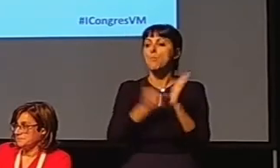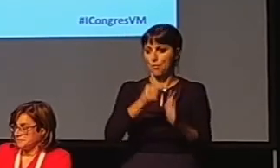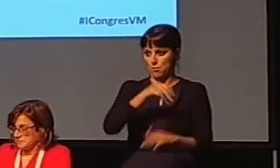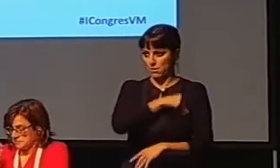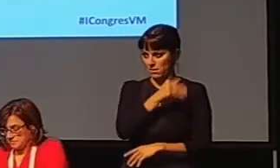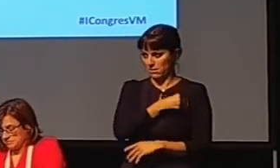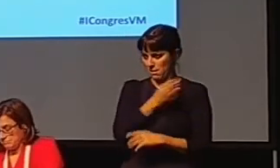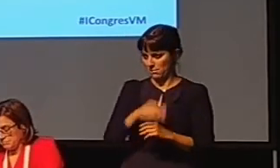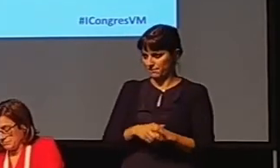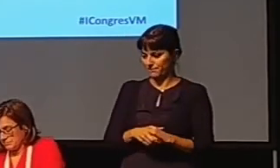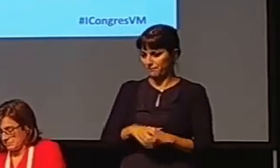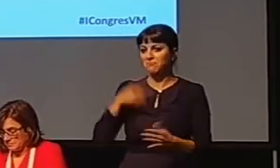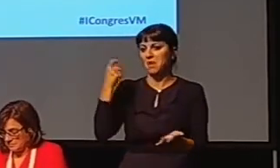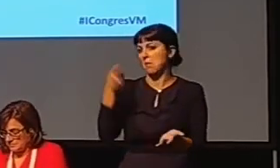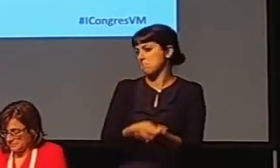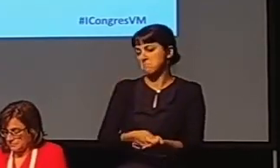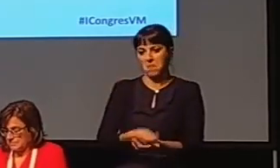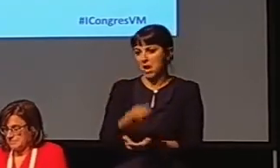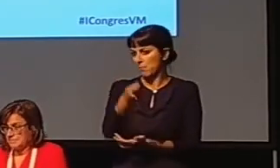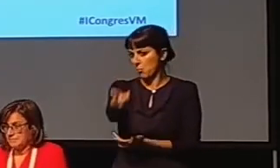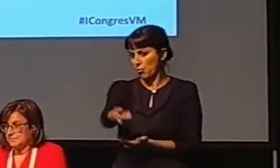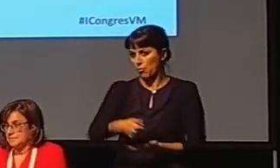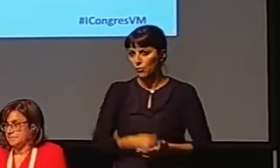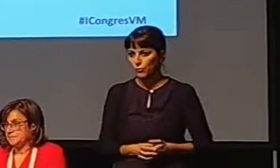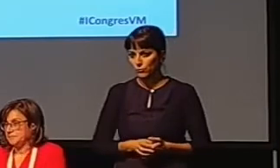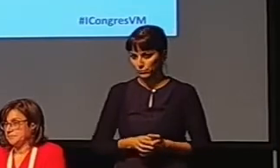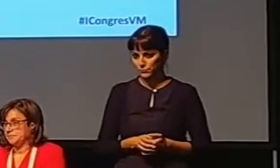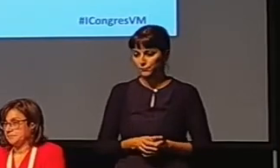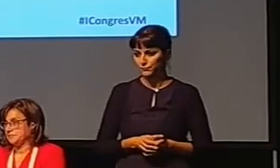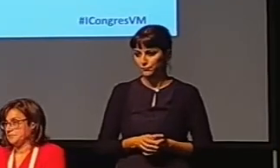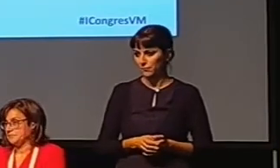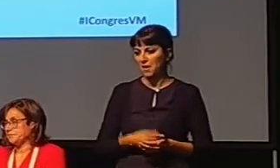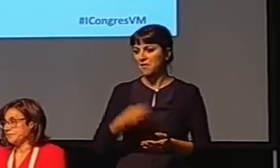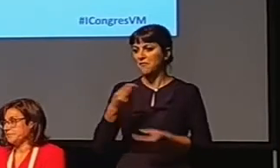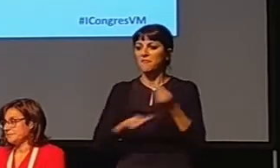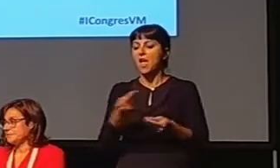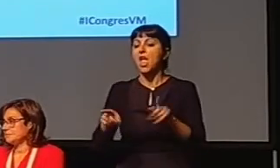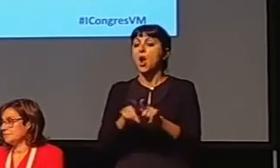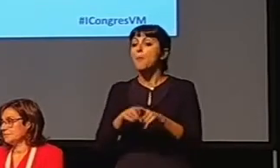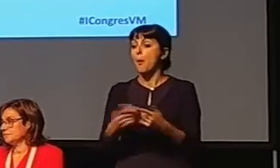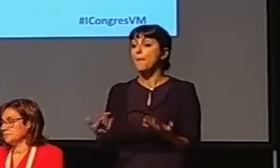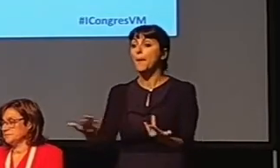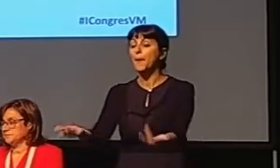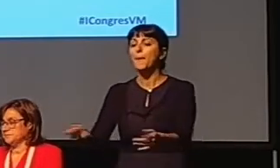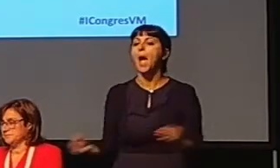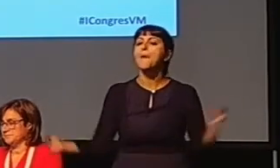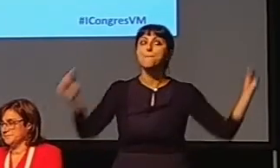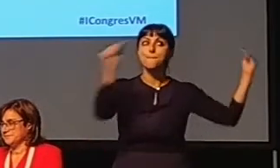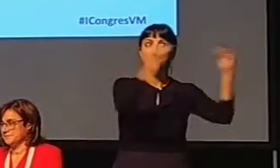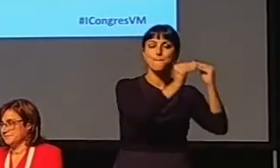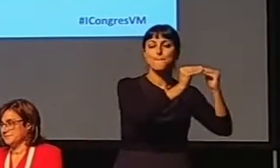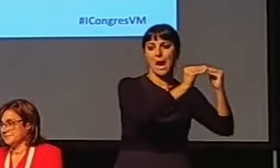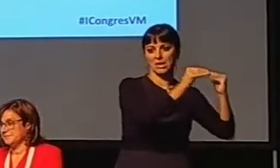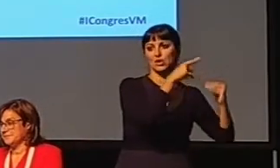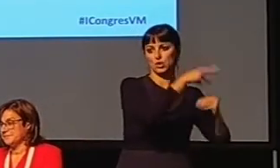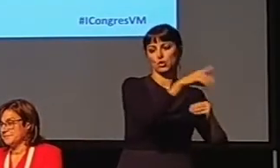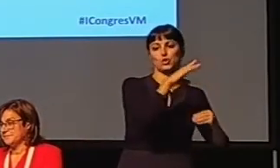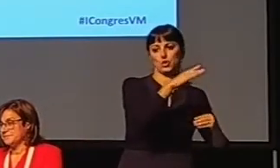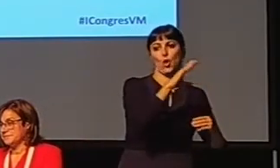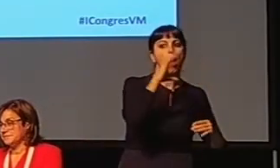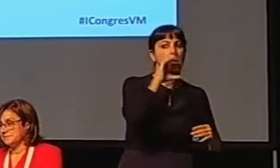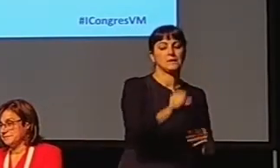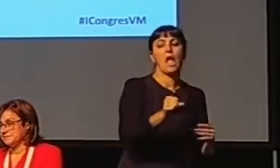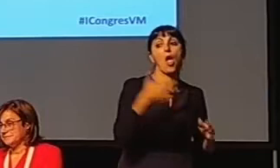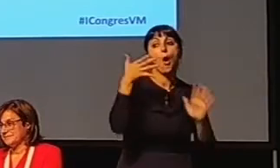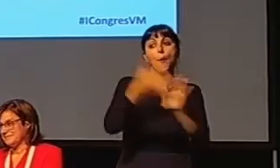Sí? Mal pagats, fets amb el pacto de Estado, no? Sí, porque los tenemos que gastar antes